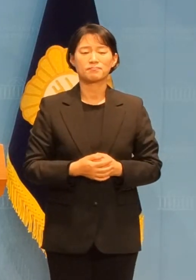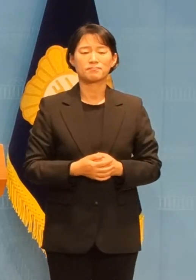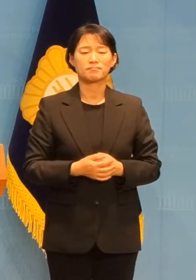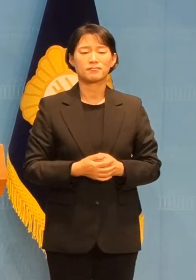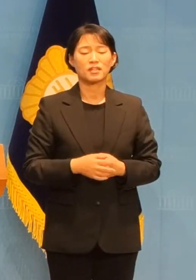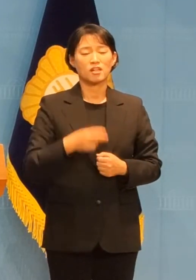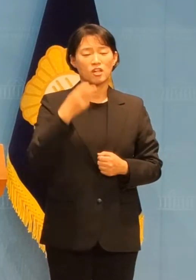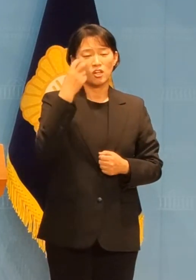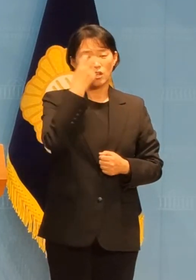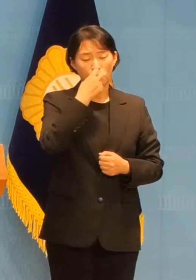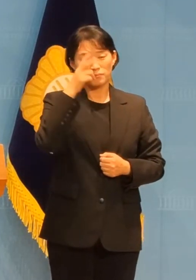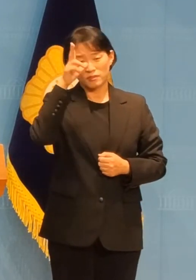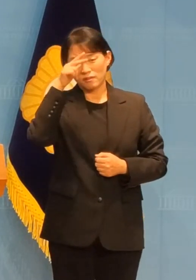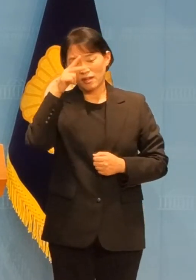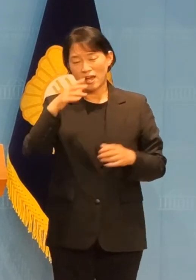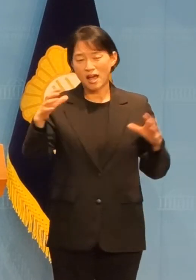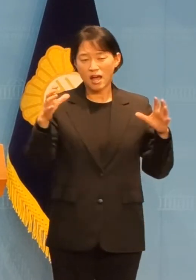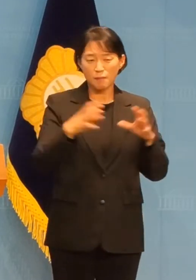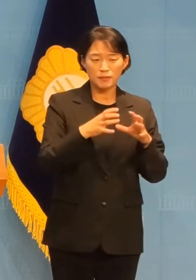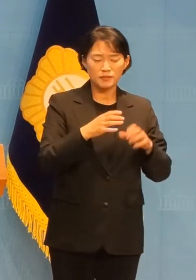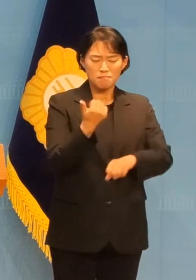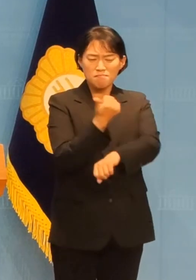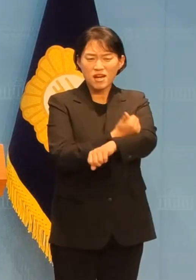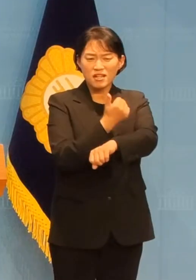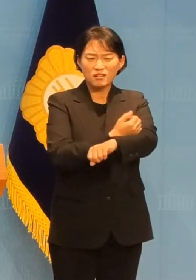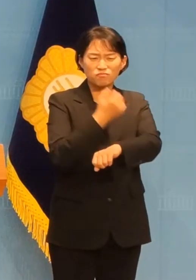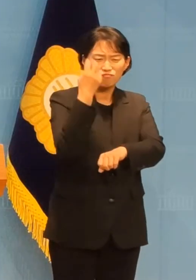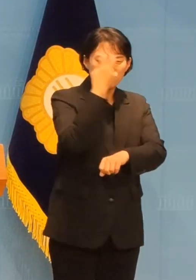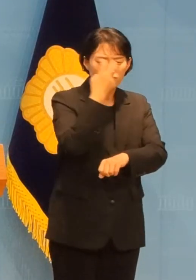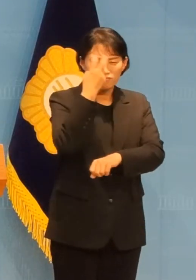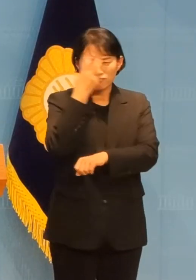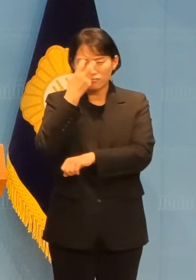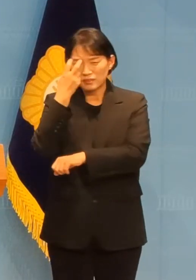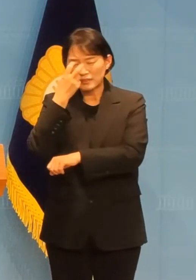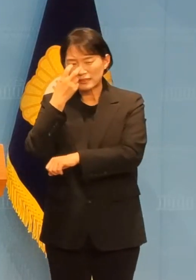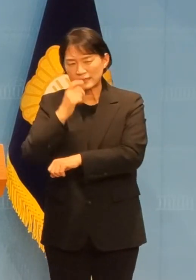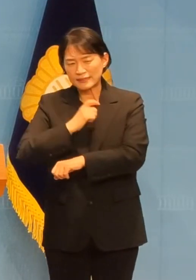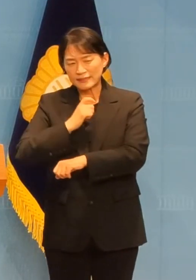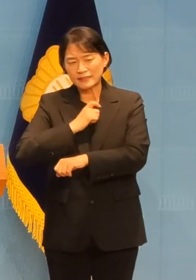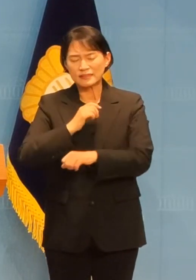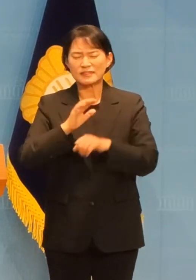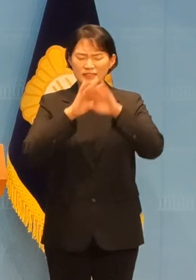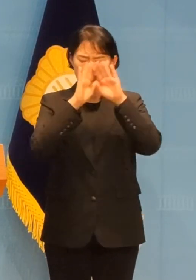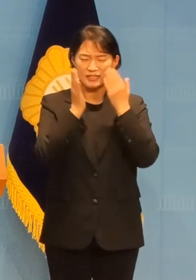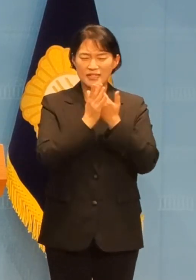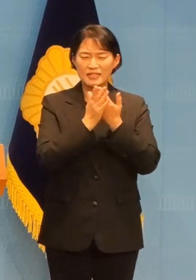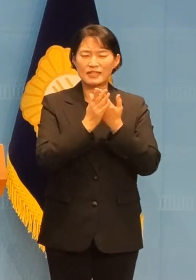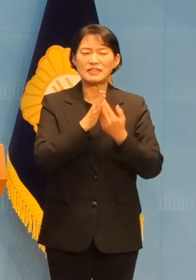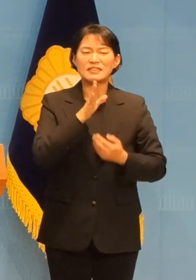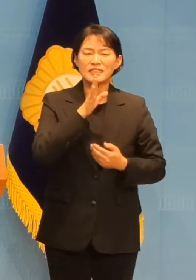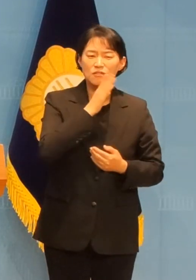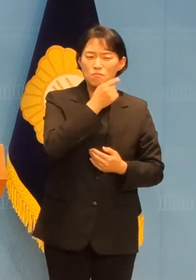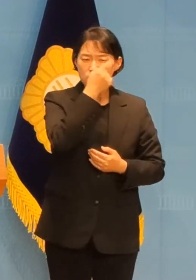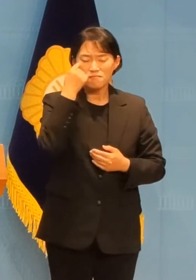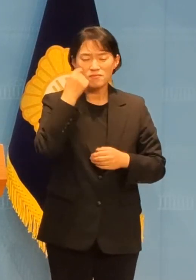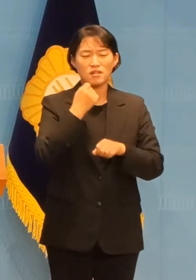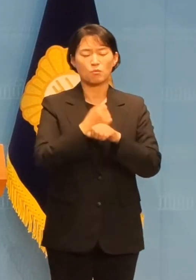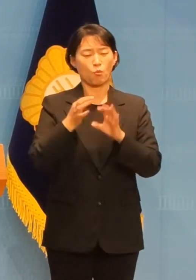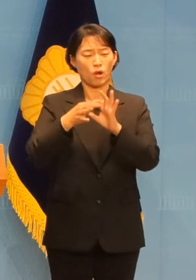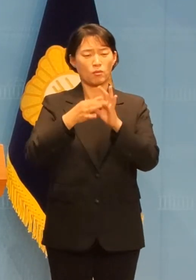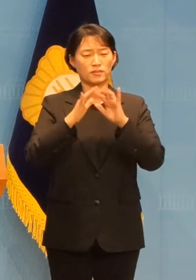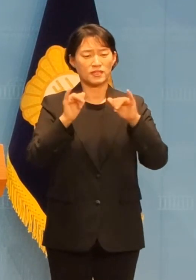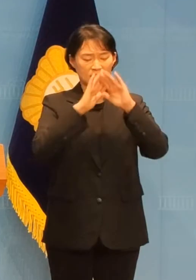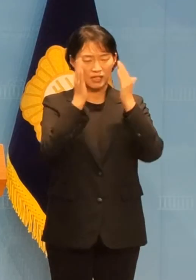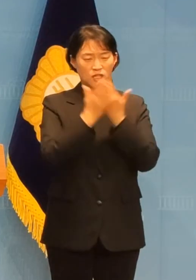검경 합동수사단이 세관 마약 수사 외압 의혹 대부분을 사실 무근으로 판단하고 관련자 전원을